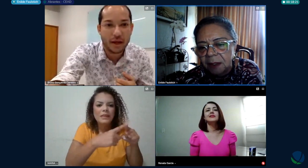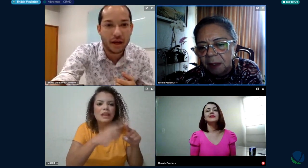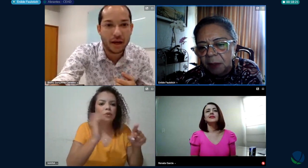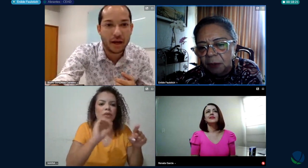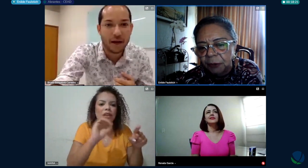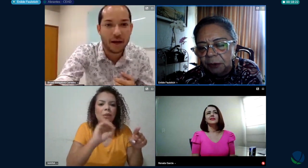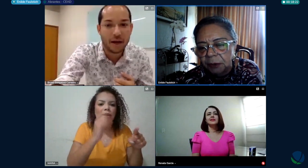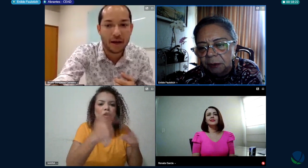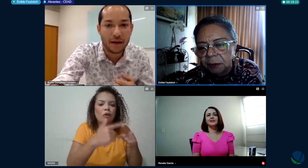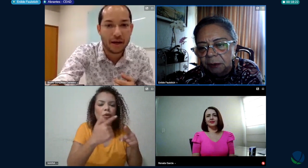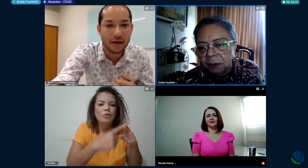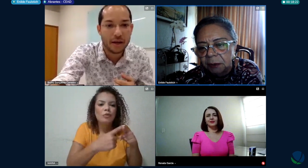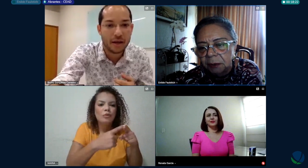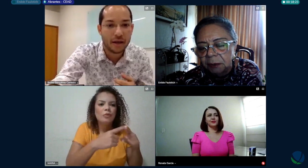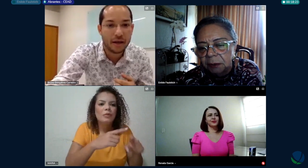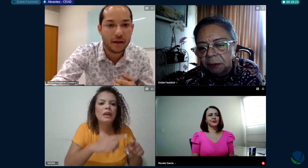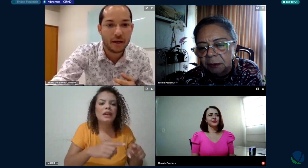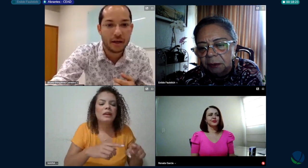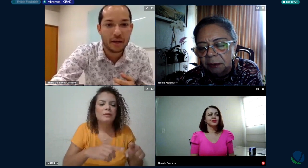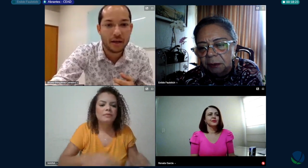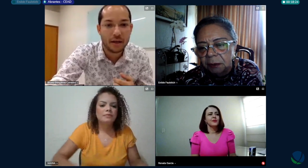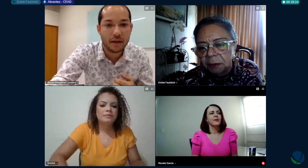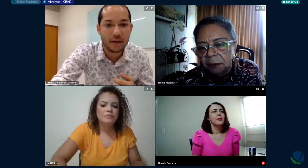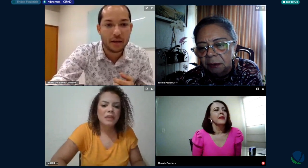Ah, ele está sem microfone?